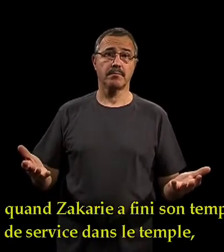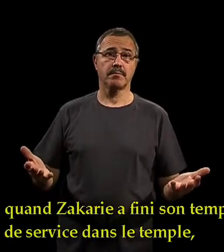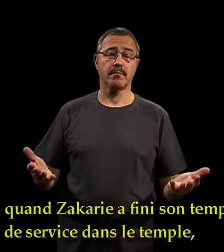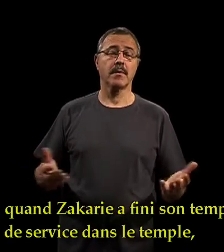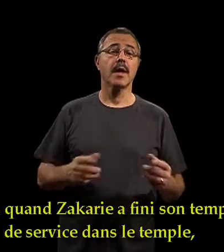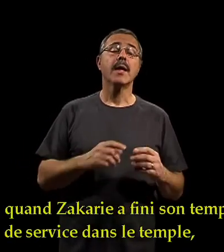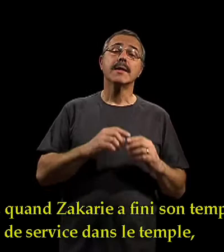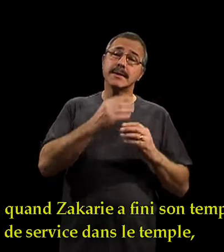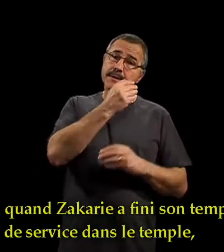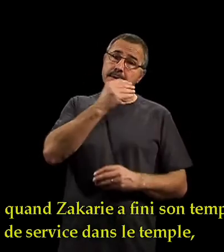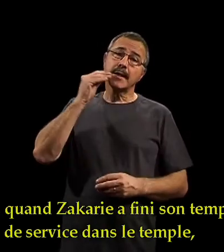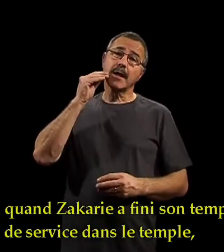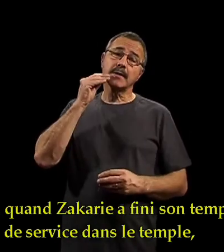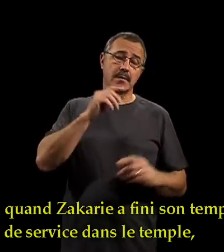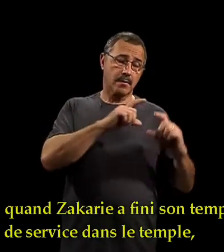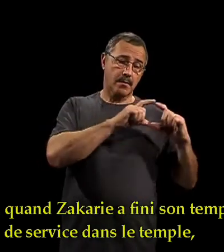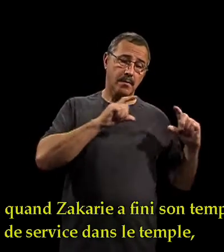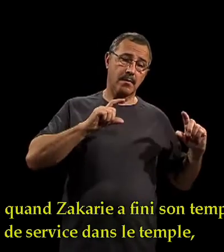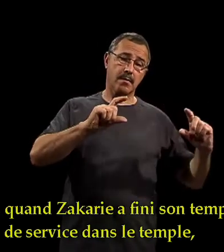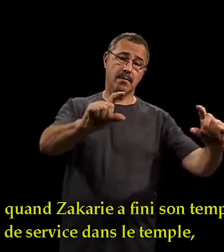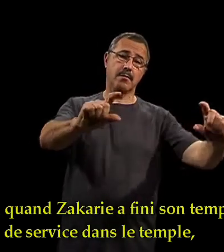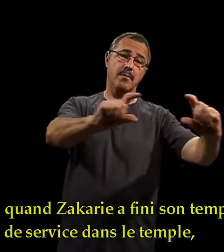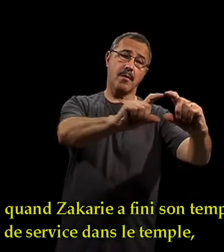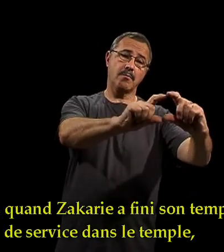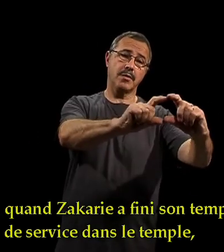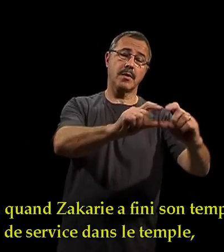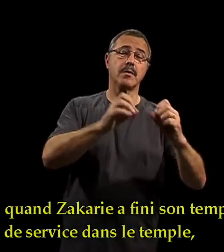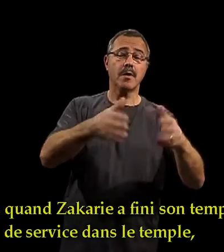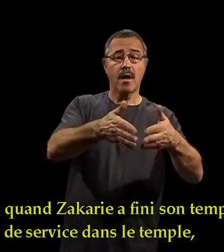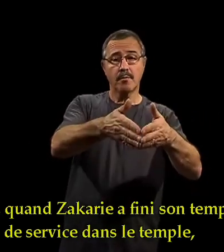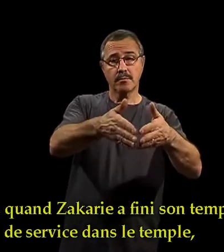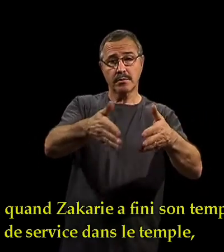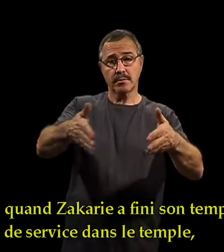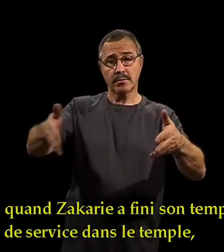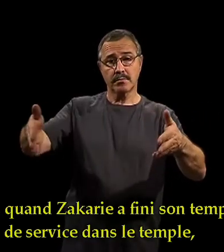Puis, quand Zacharie a fini son temps de service dans le temple,